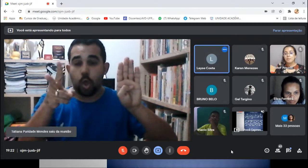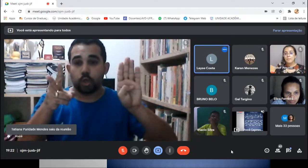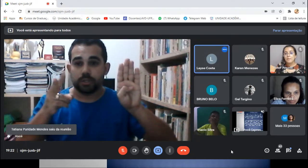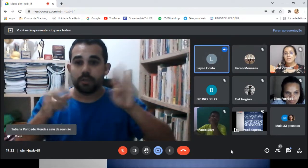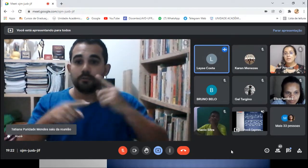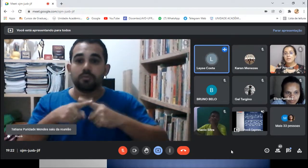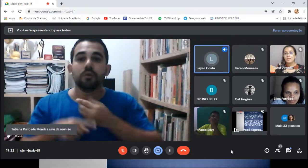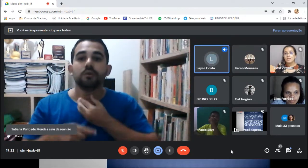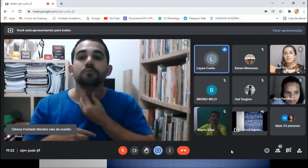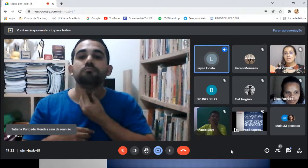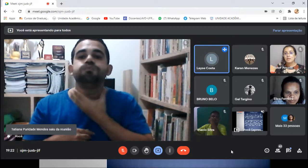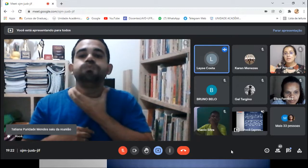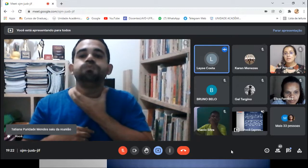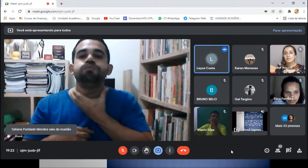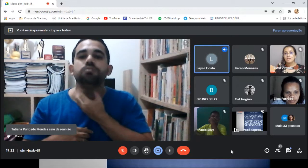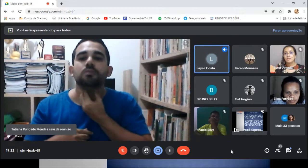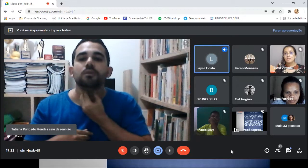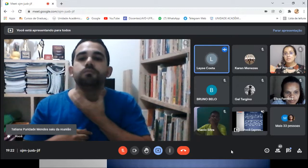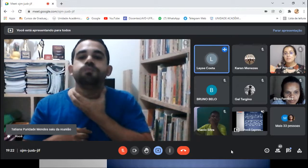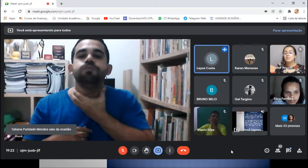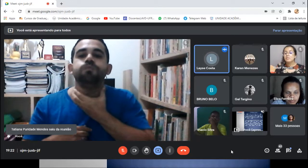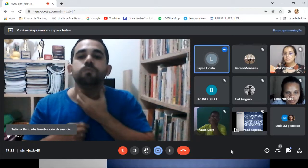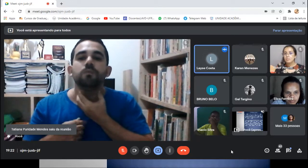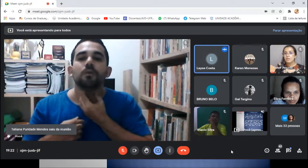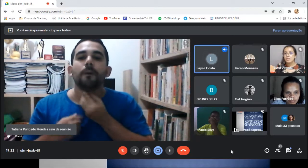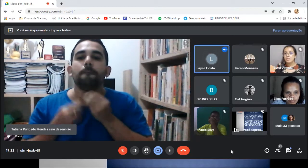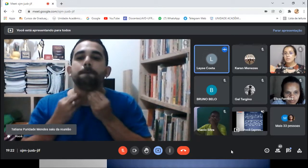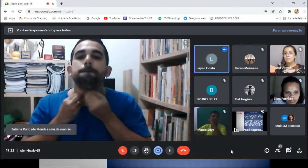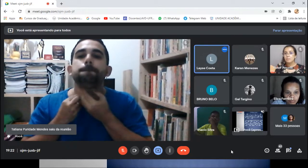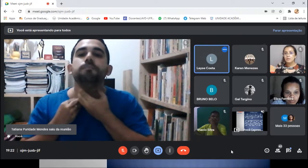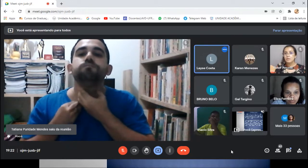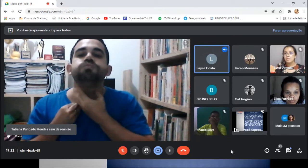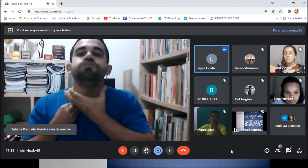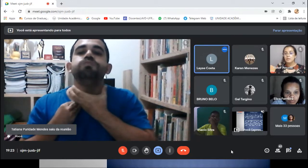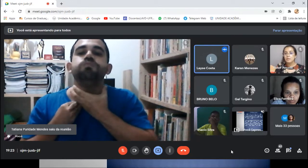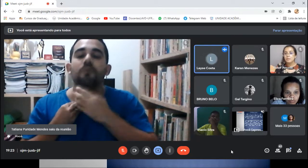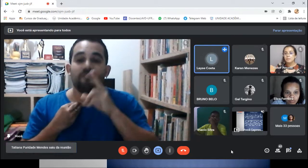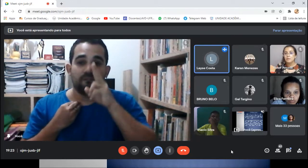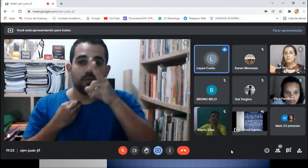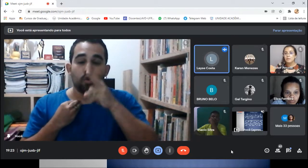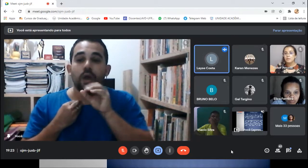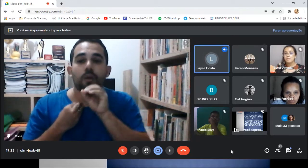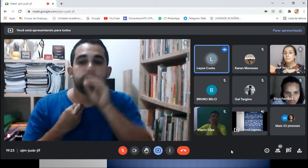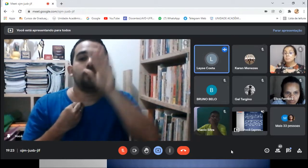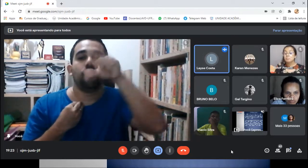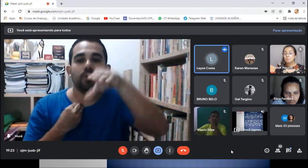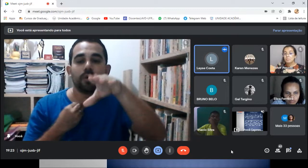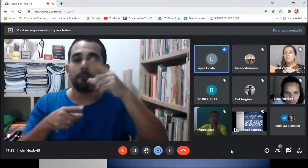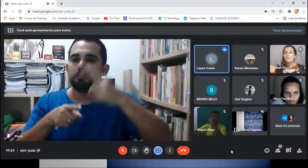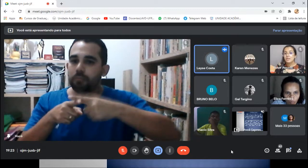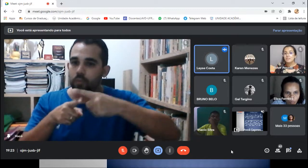o B ele é mais forte, ele tem um vibrato mais forte. Então, há essa